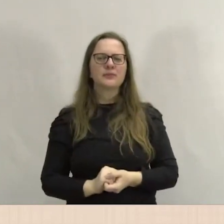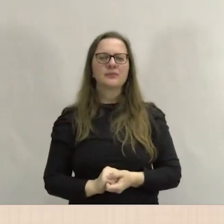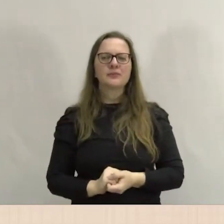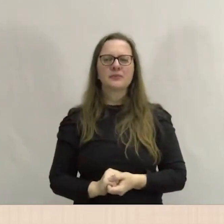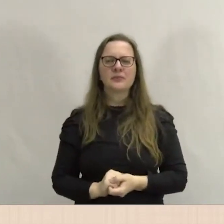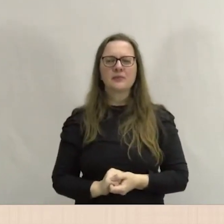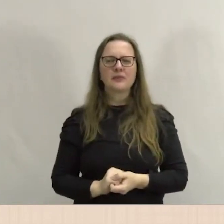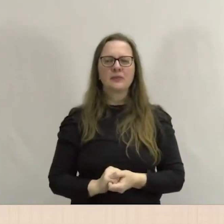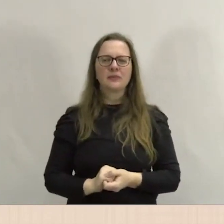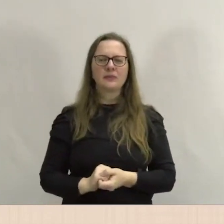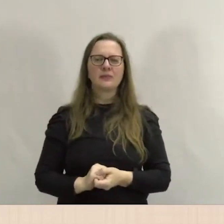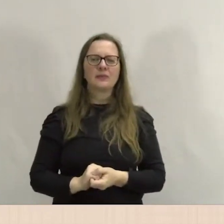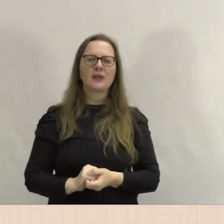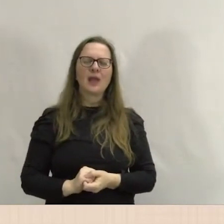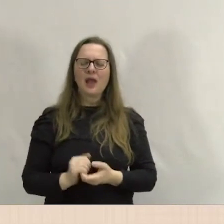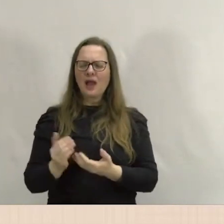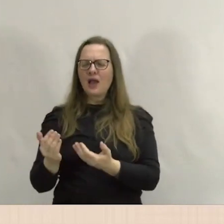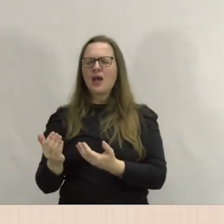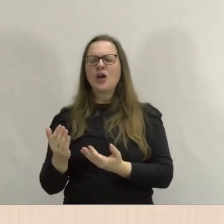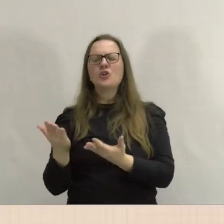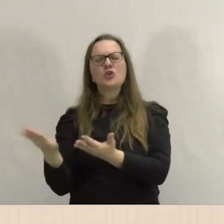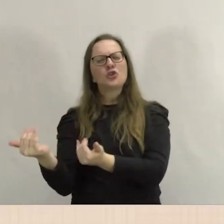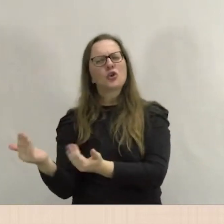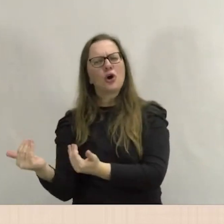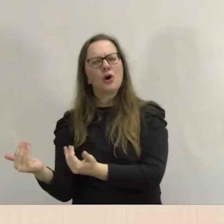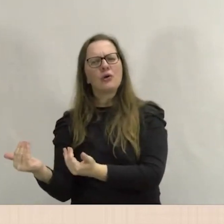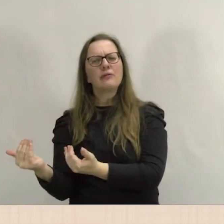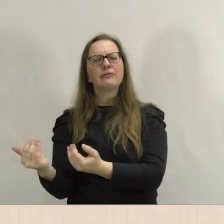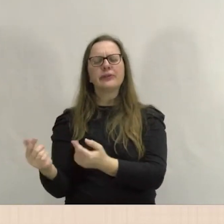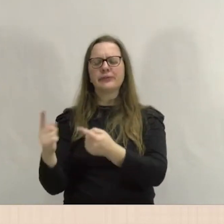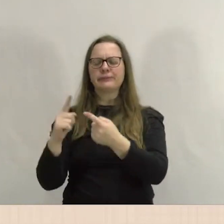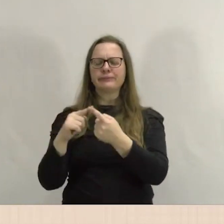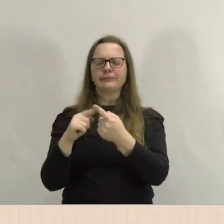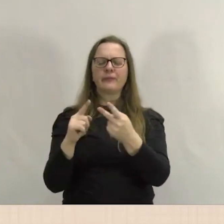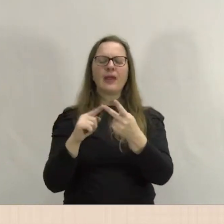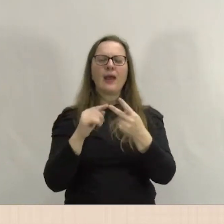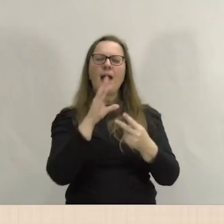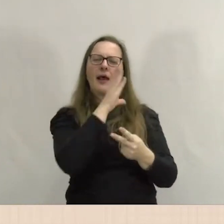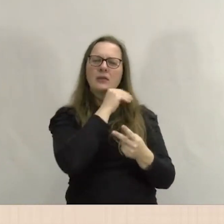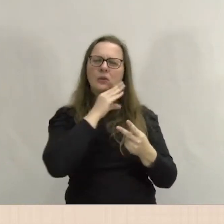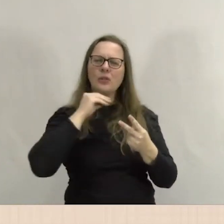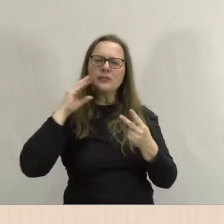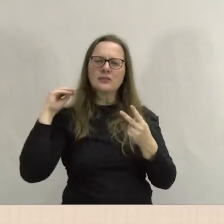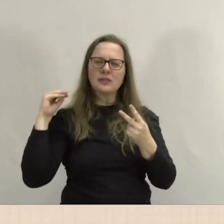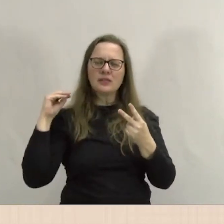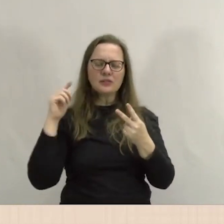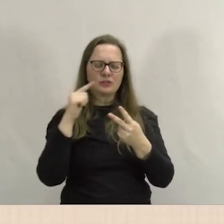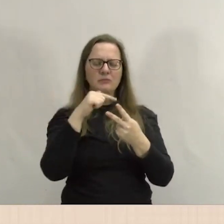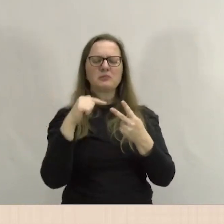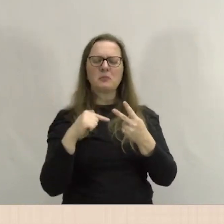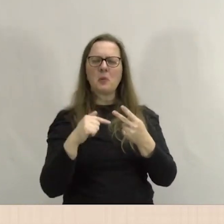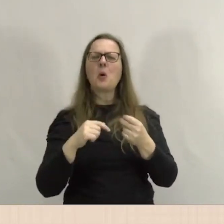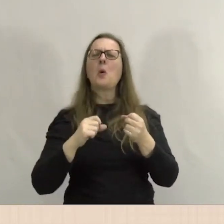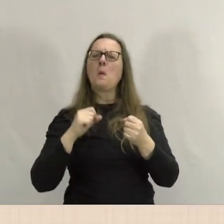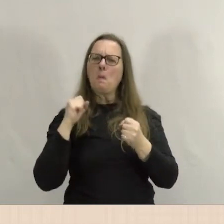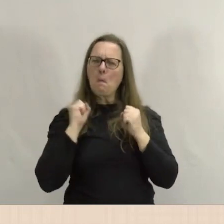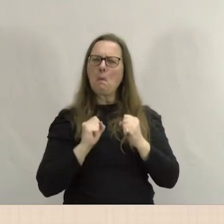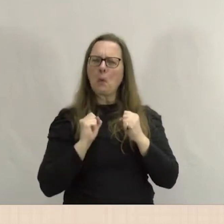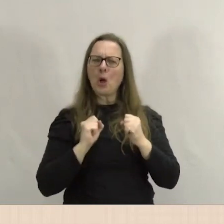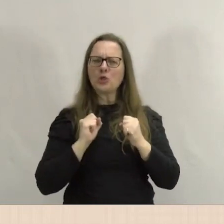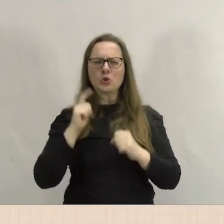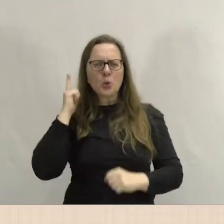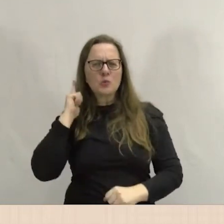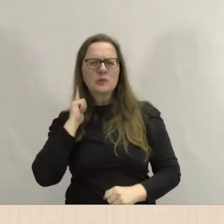Vários pré-adolescentes e adolescentes, irmãos, já estavam recrutados pelo império das trevas para se perderem no mundo,